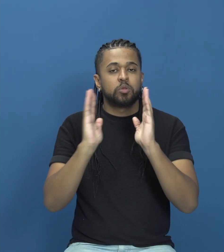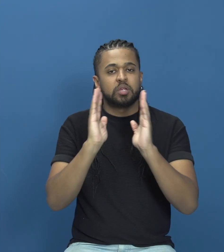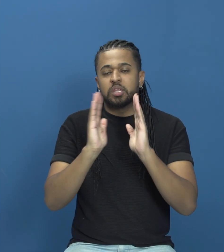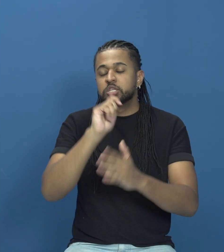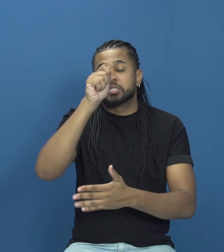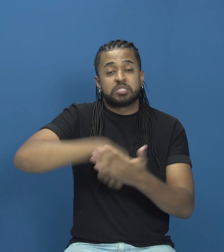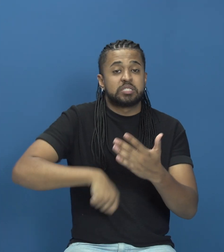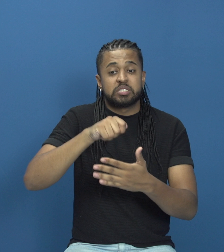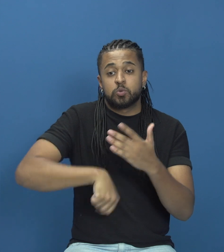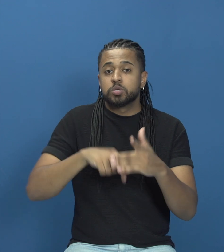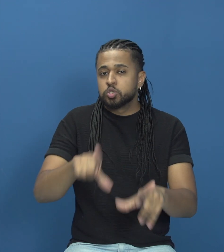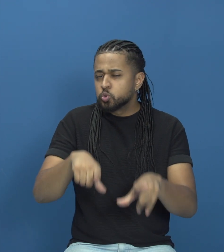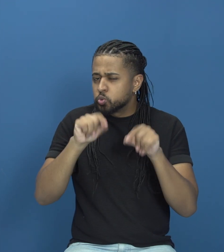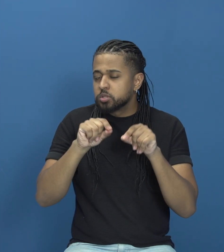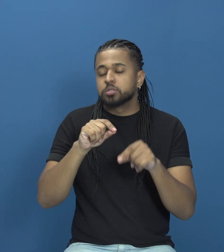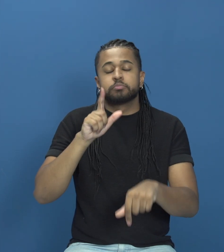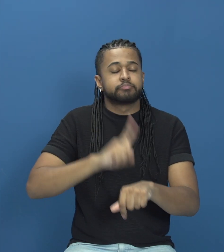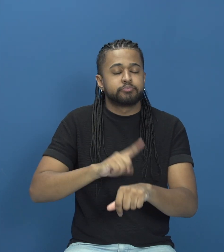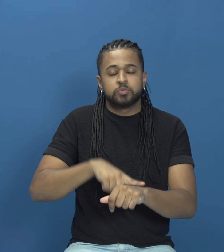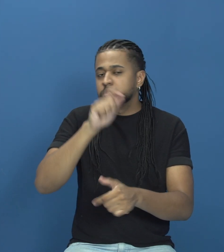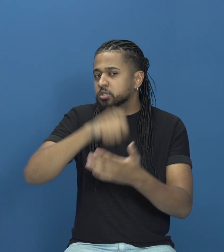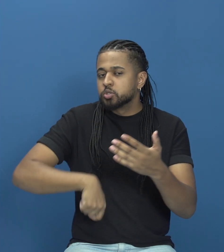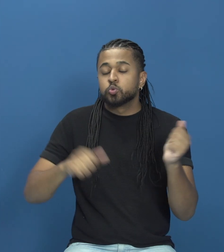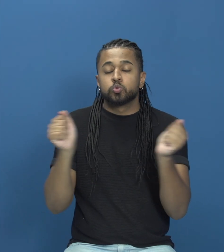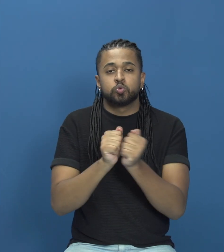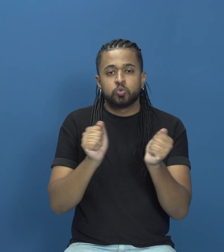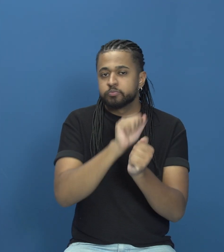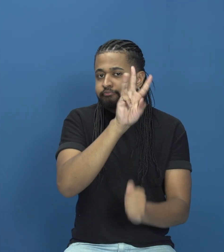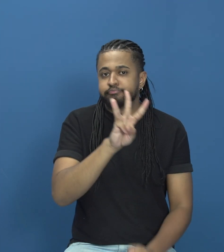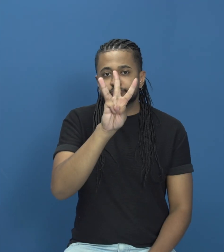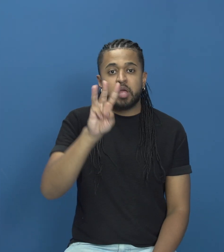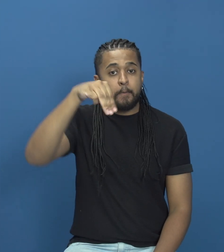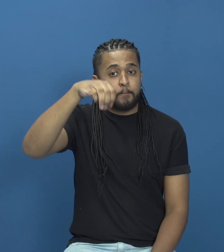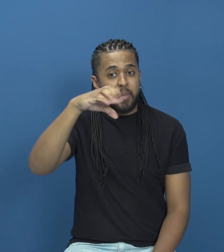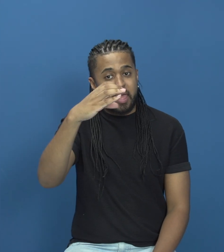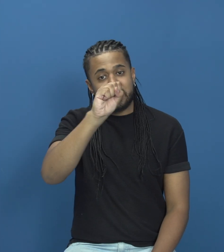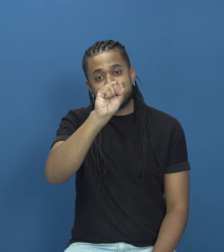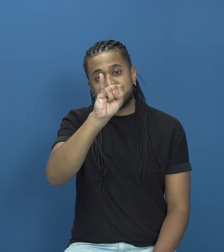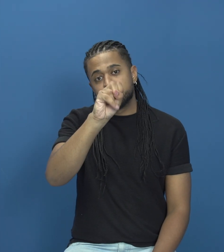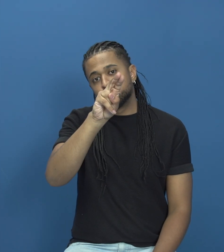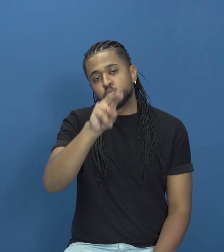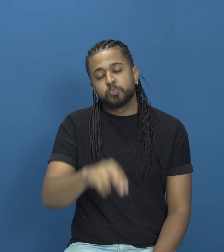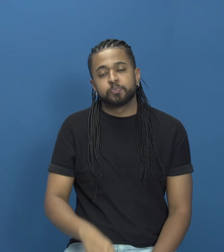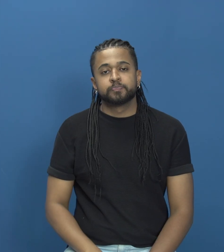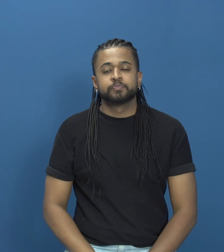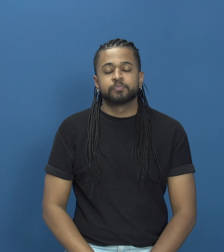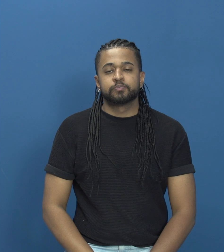de inscrição escolhida no ato da inscrição, junto ao sítio eletrônico do MEC Sisu.